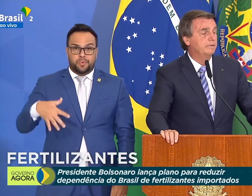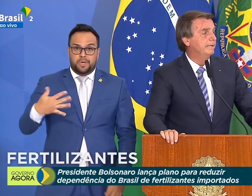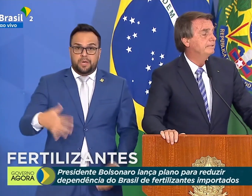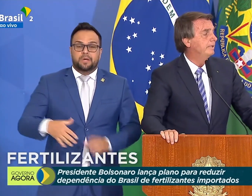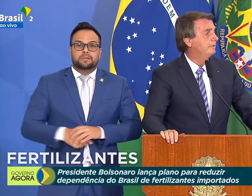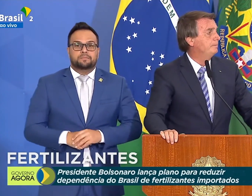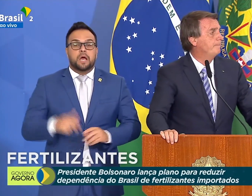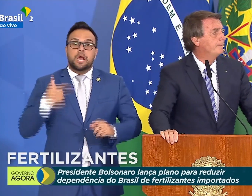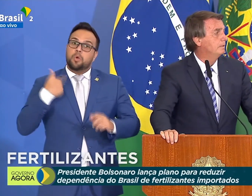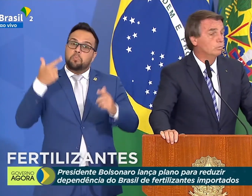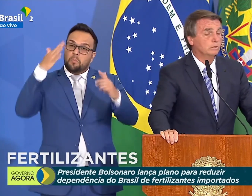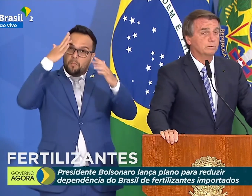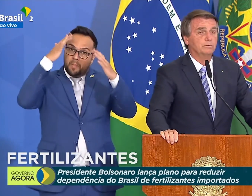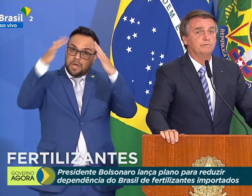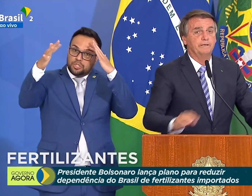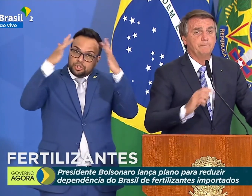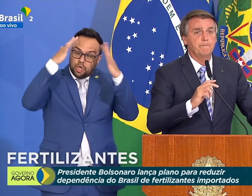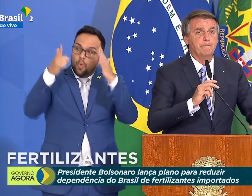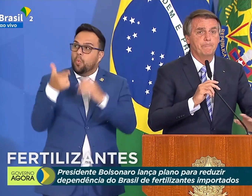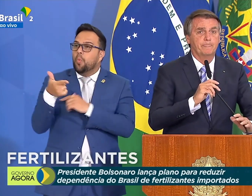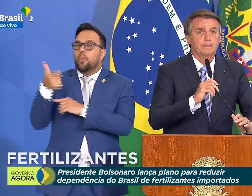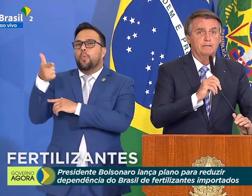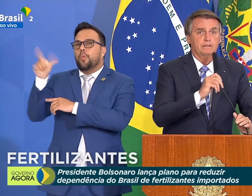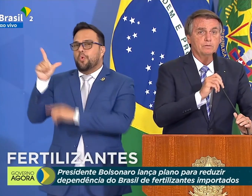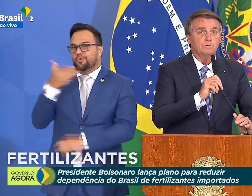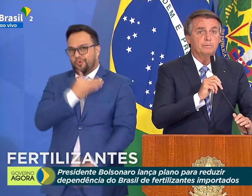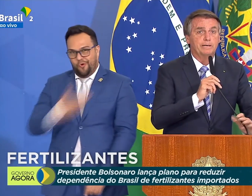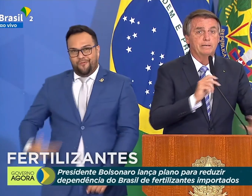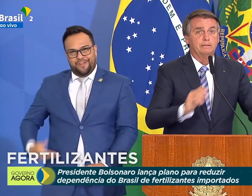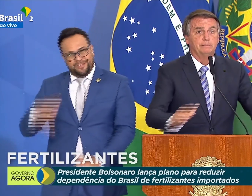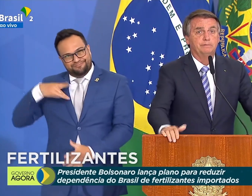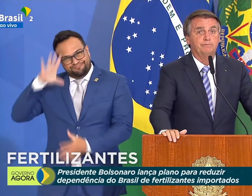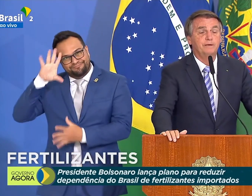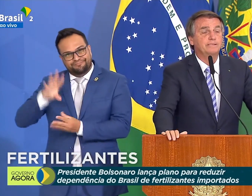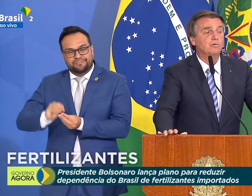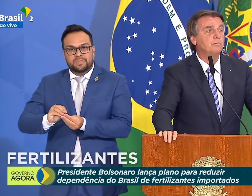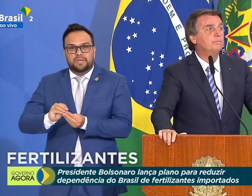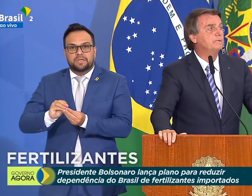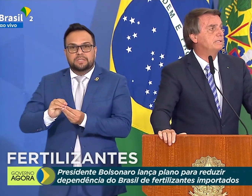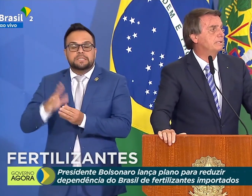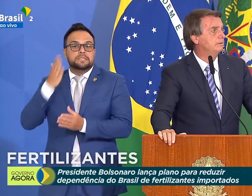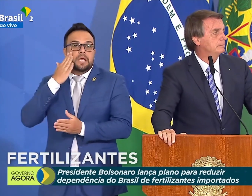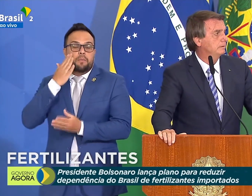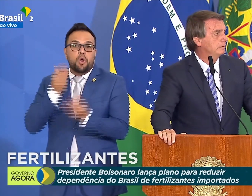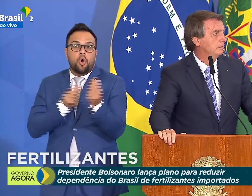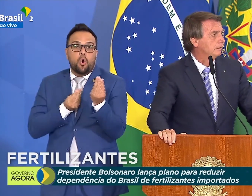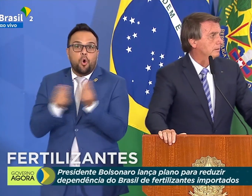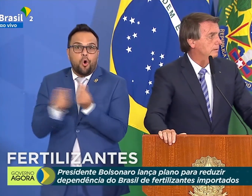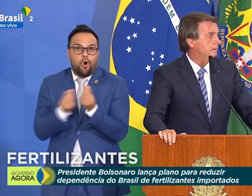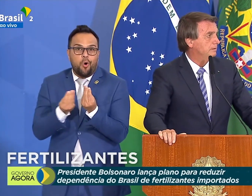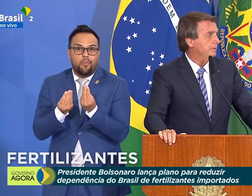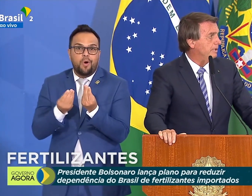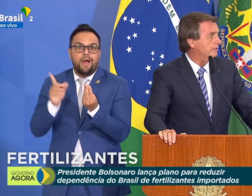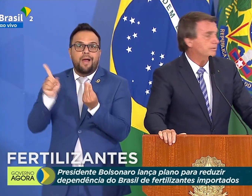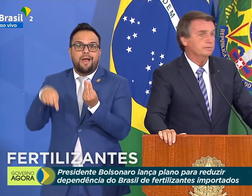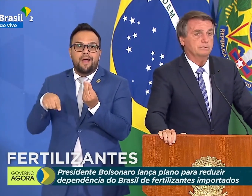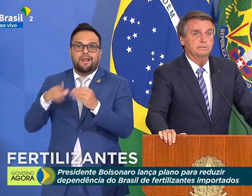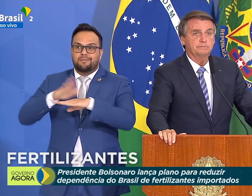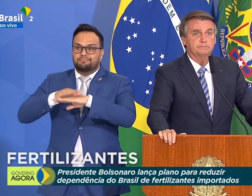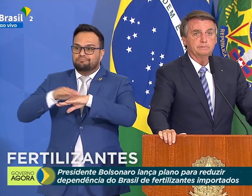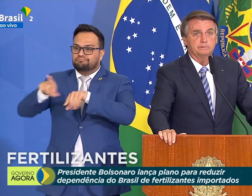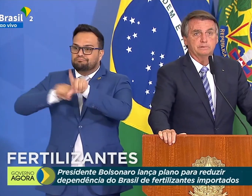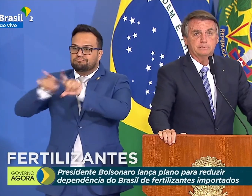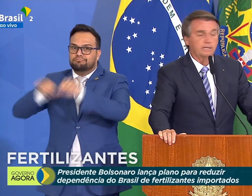Eu fico imaginando, no outro governo, como era feita a composição de